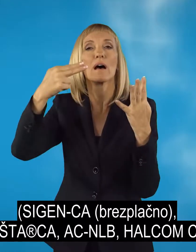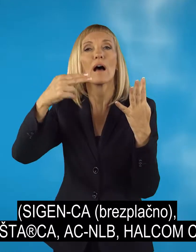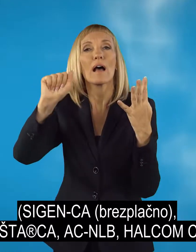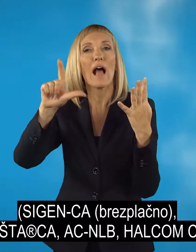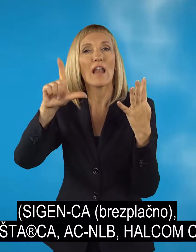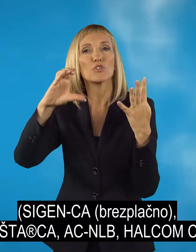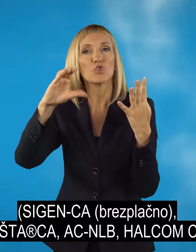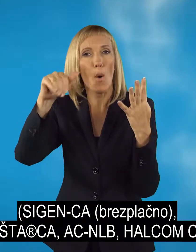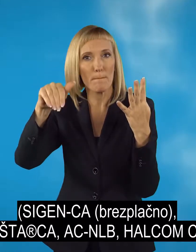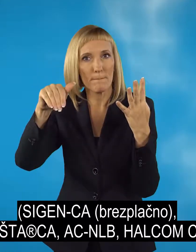Halkom CA.